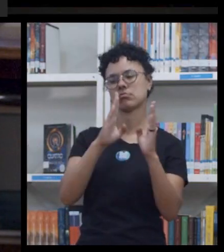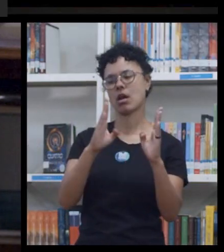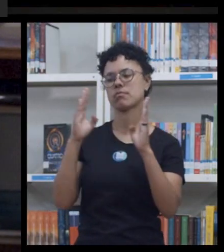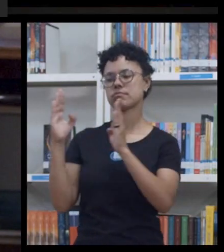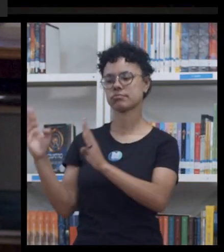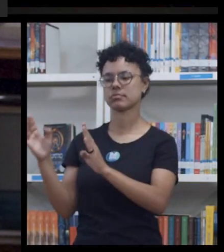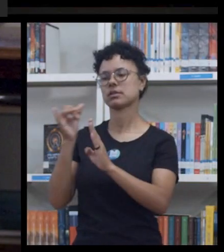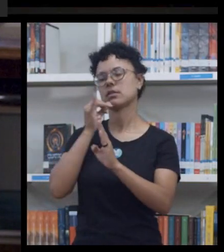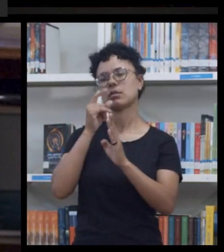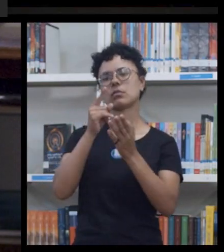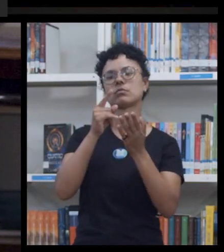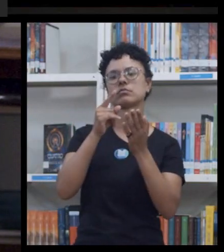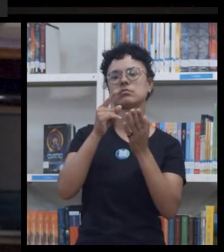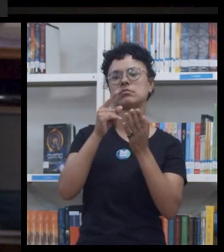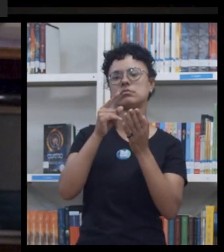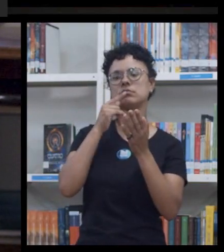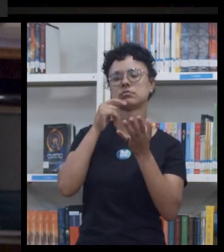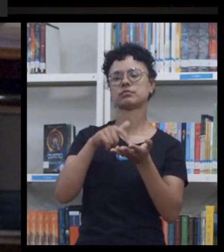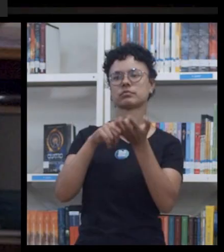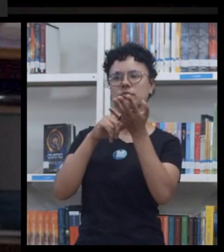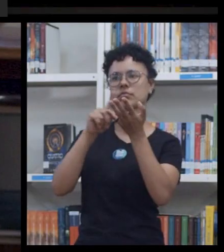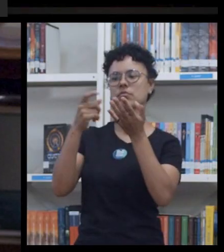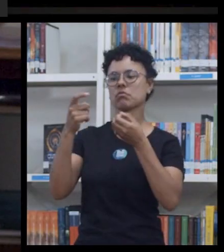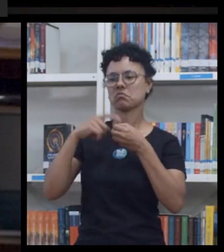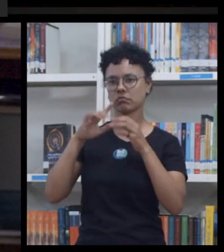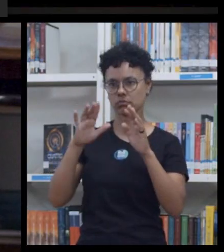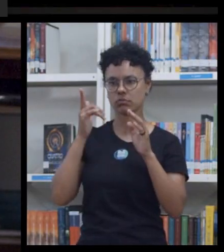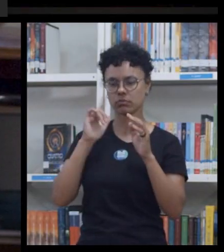de levar ao público e trazer